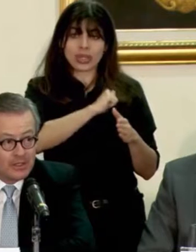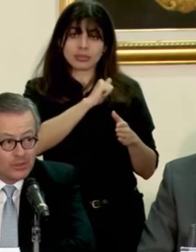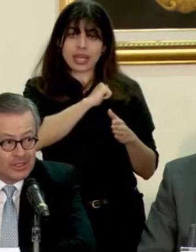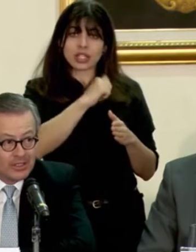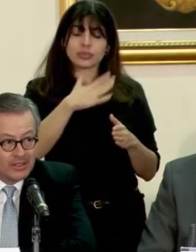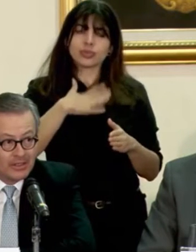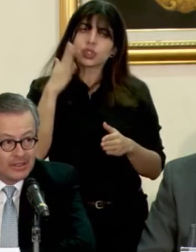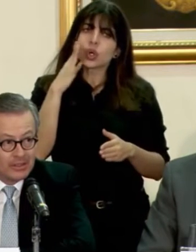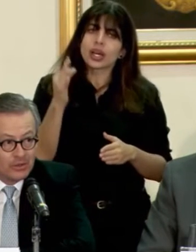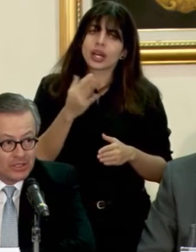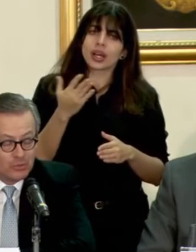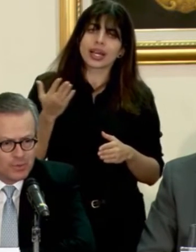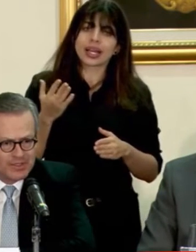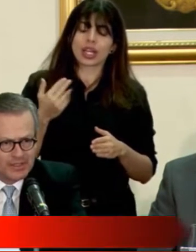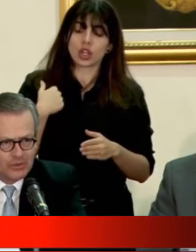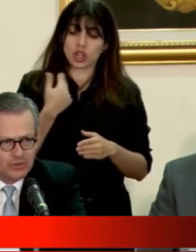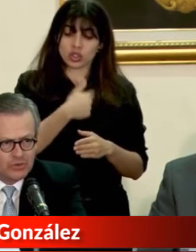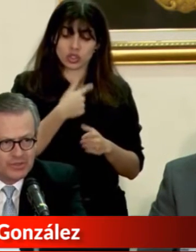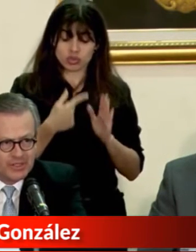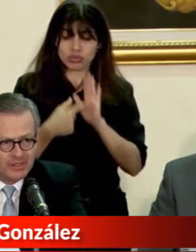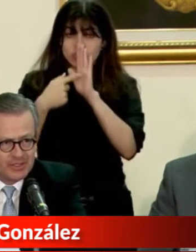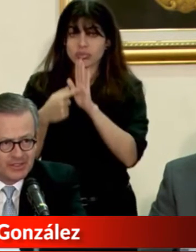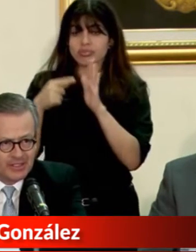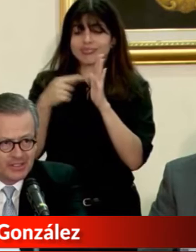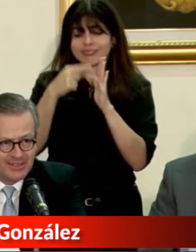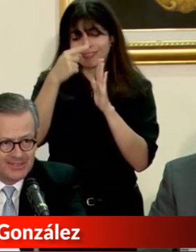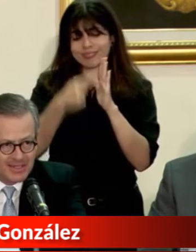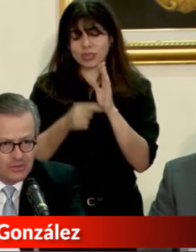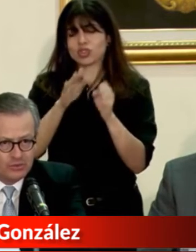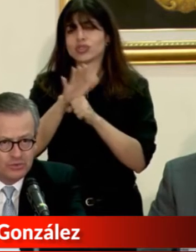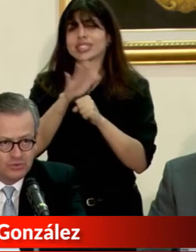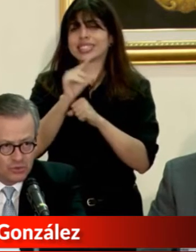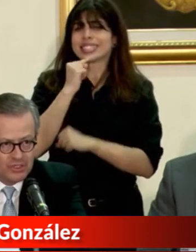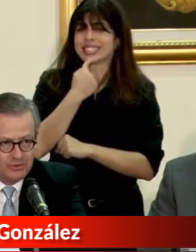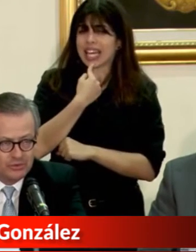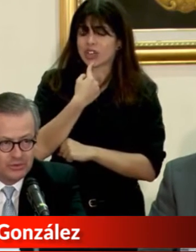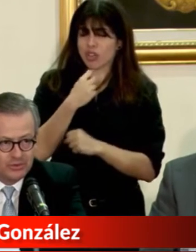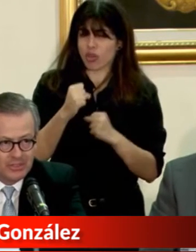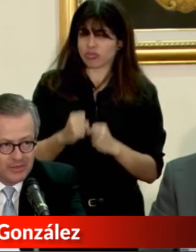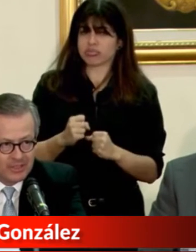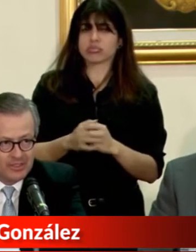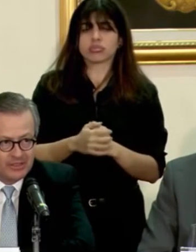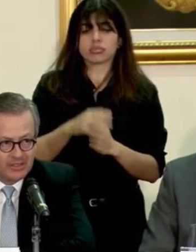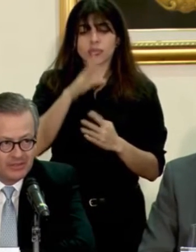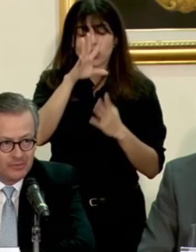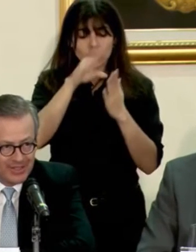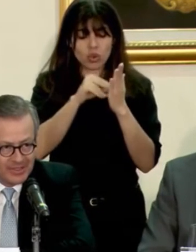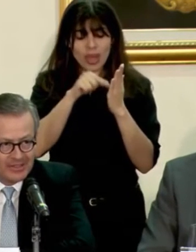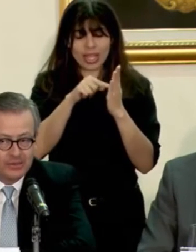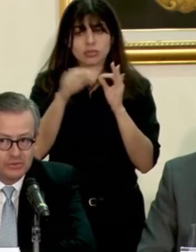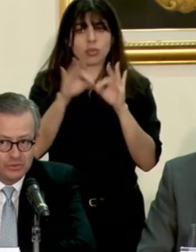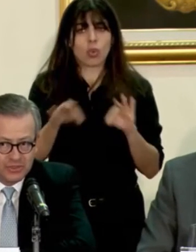creo que lo que hemos presentado es lo suficientemente serio sólido debidamente